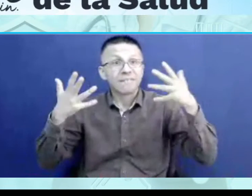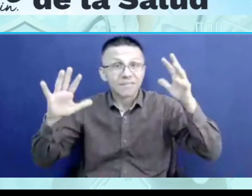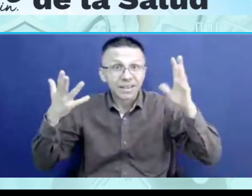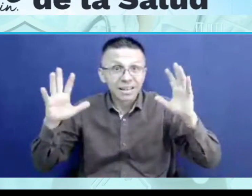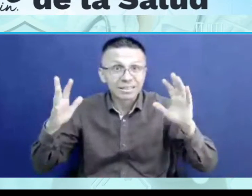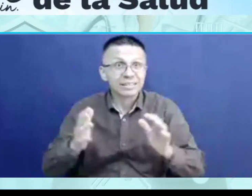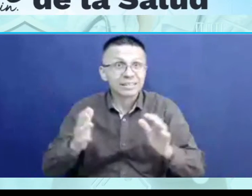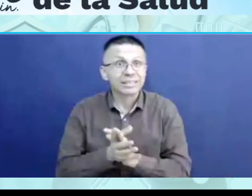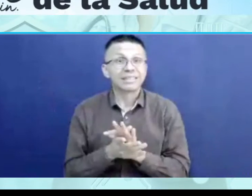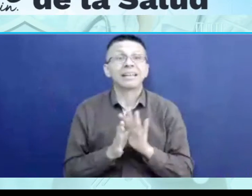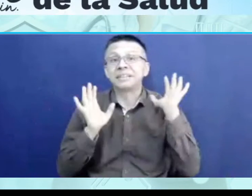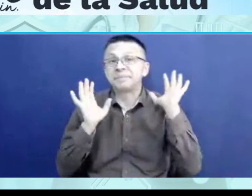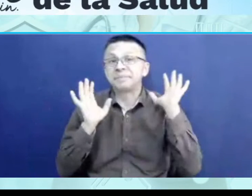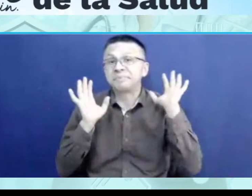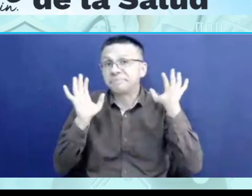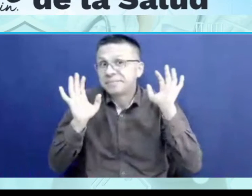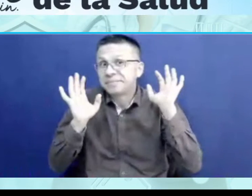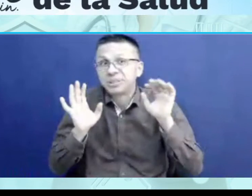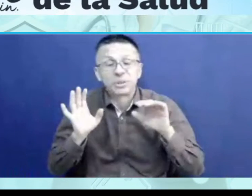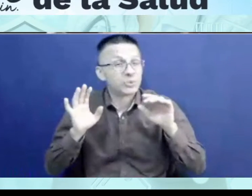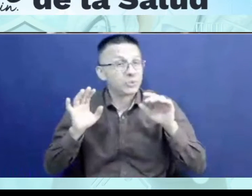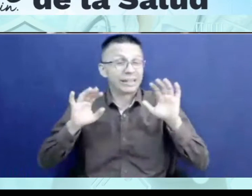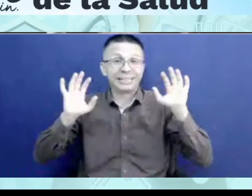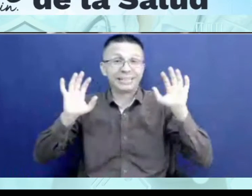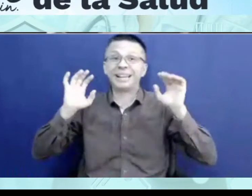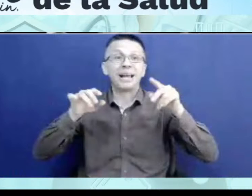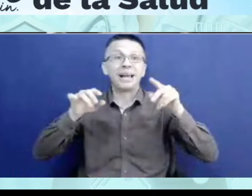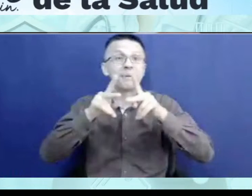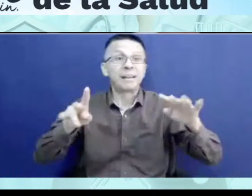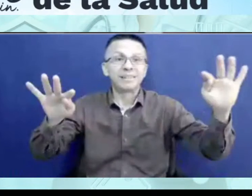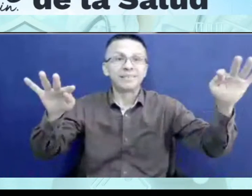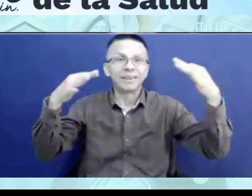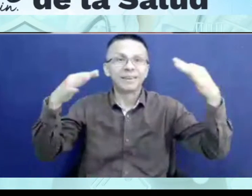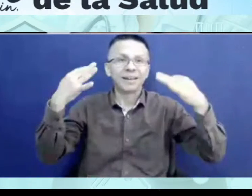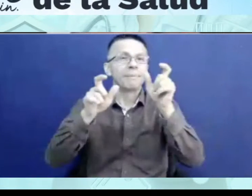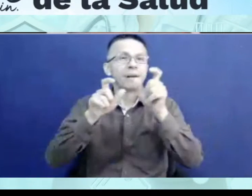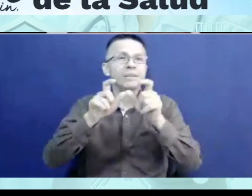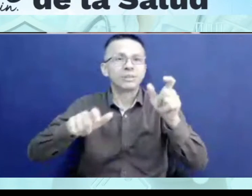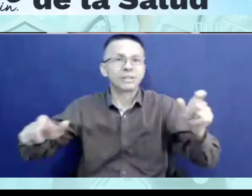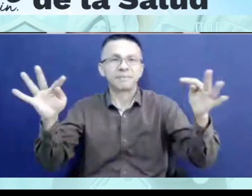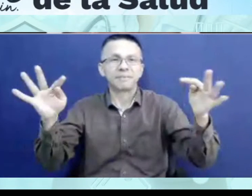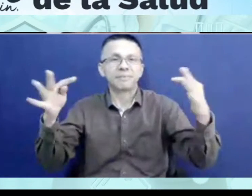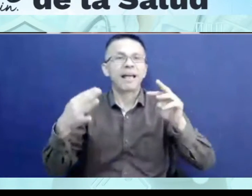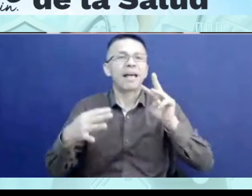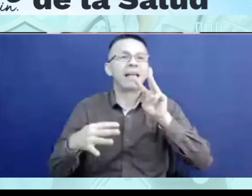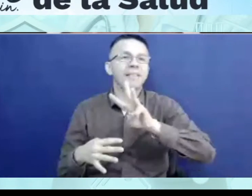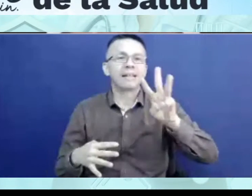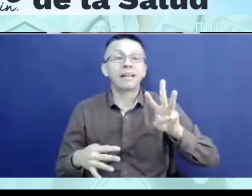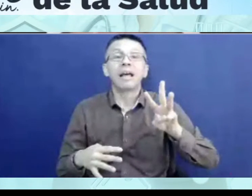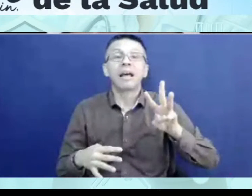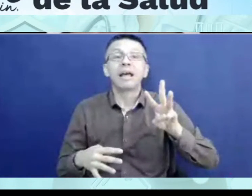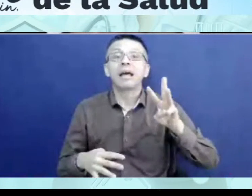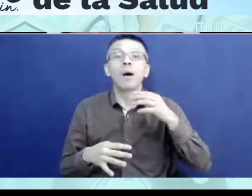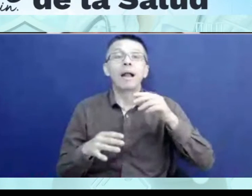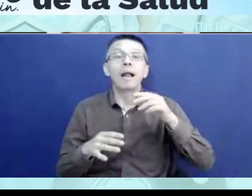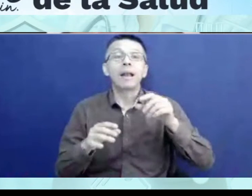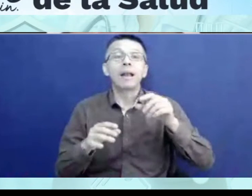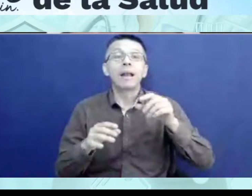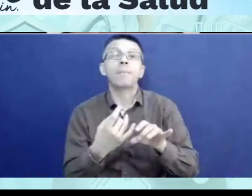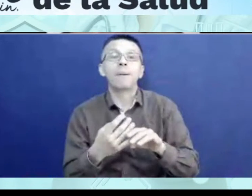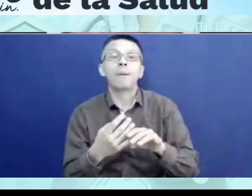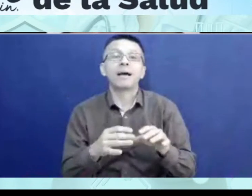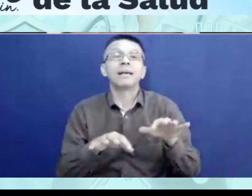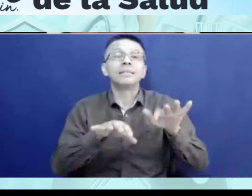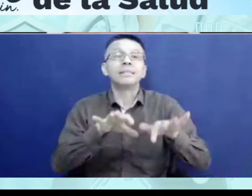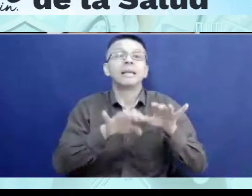Oiga, hoy esto es de locos, nuestra audiencia está en 33 personas y nos escriben desde Tocancipá, la Secretaría de